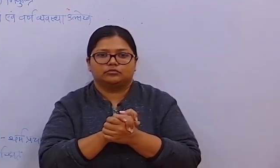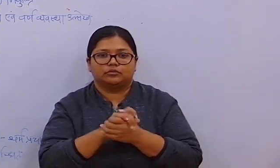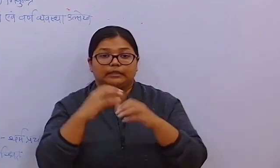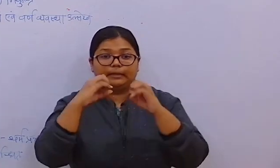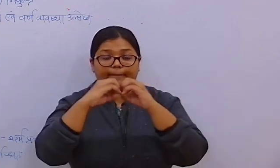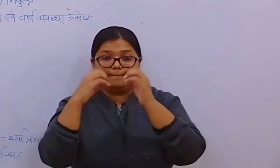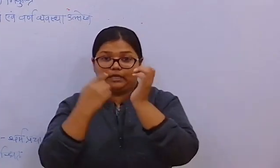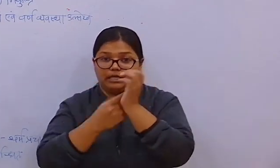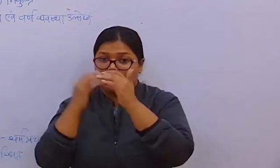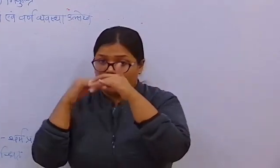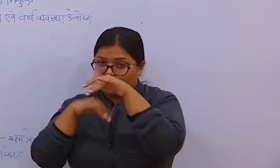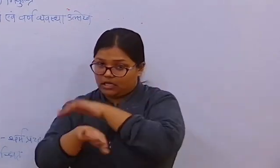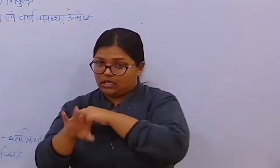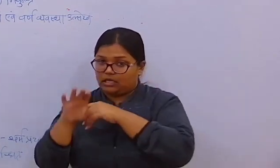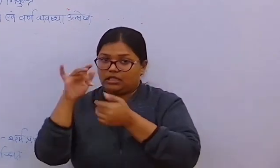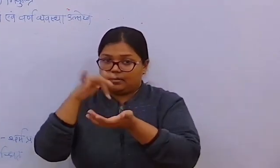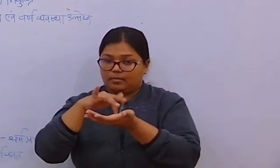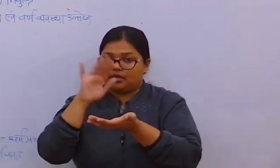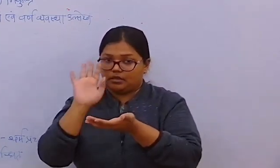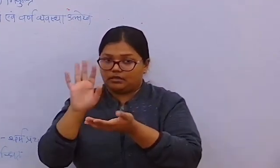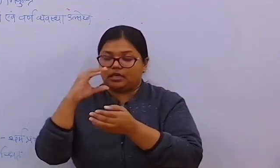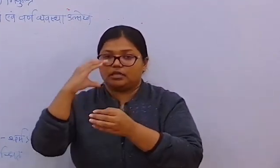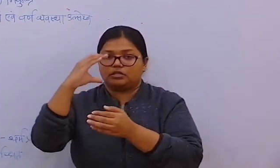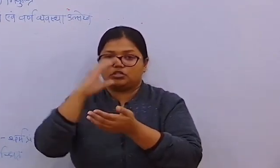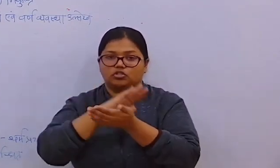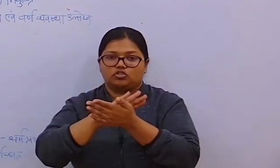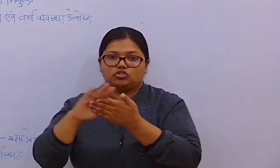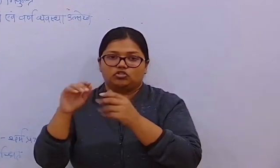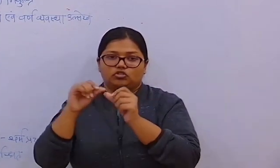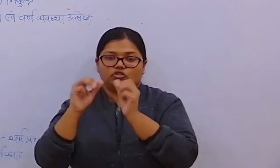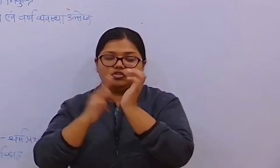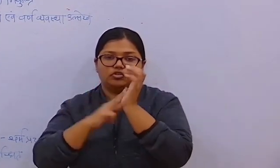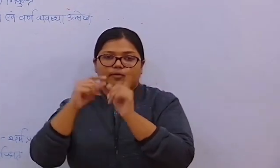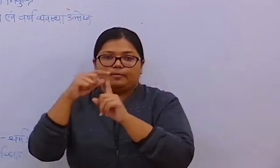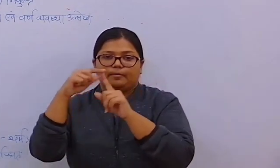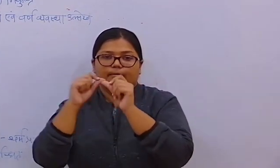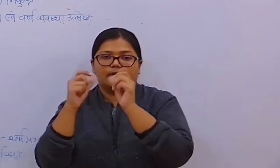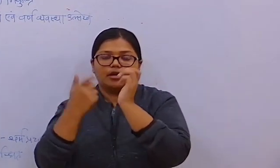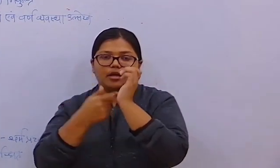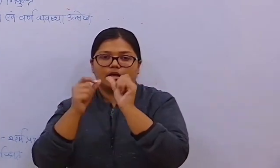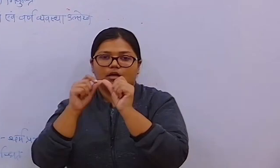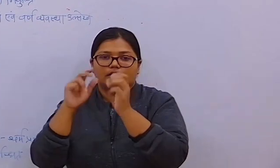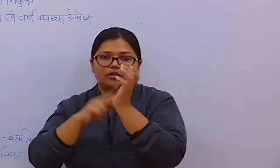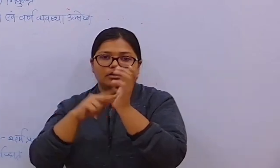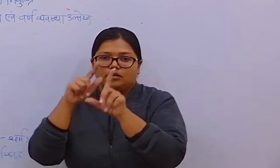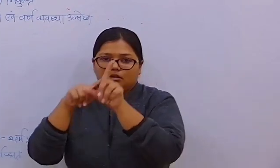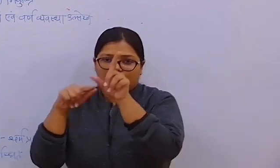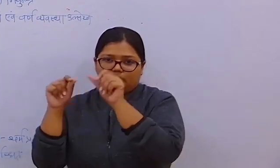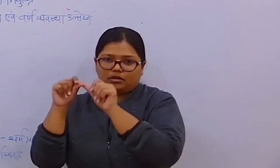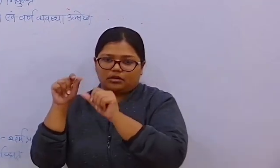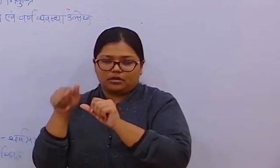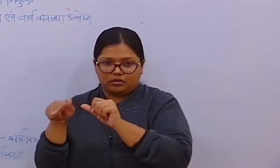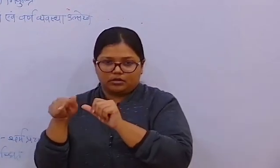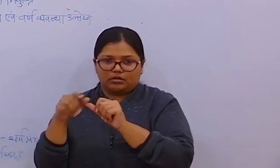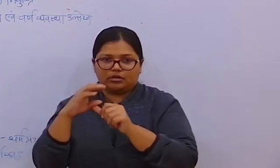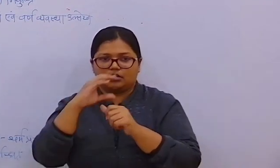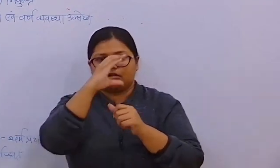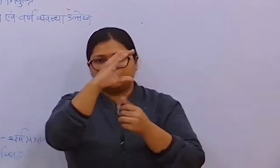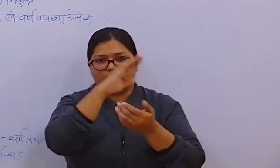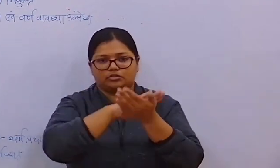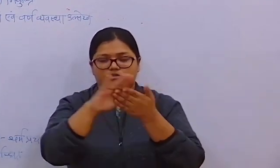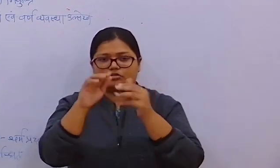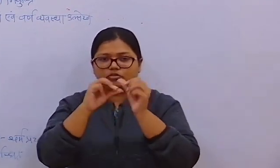में स्थापित है। चौथा स्तंभ लेख है रामपुरवा स्तंभ लेख जो कि बिहार के चंपारण